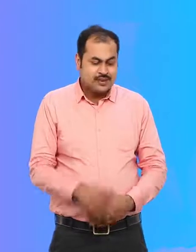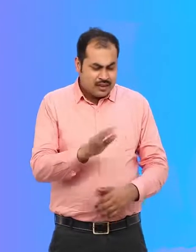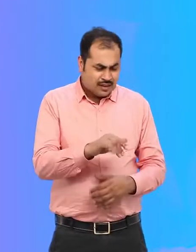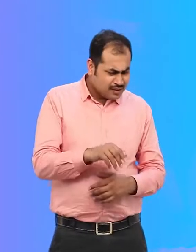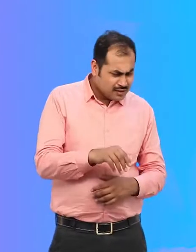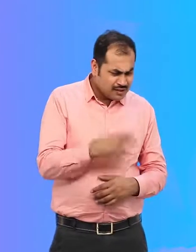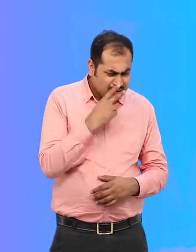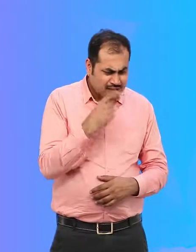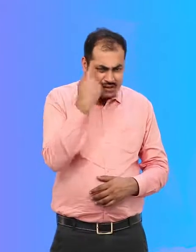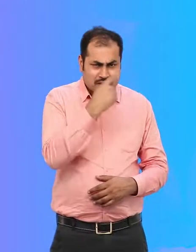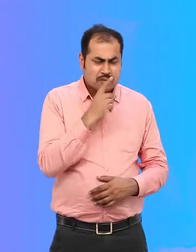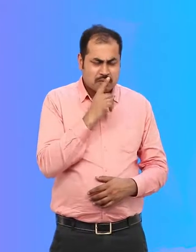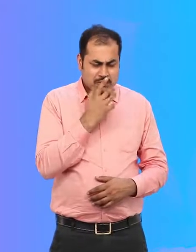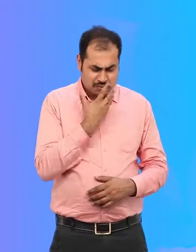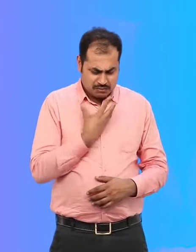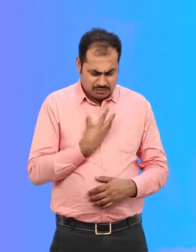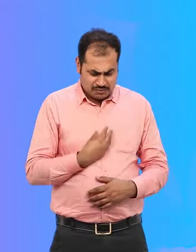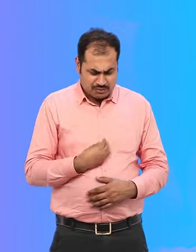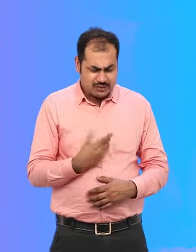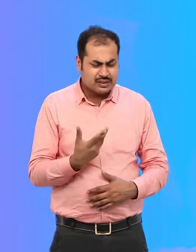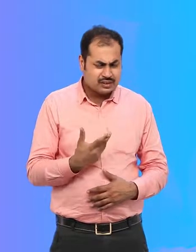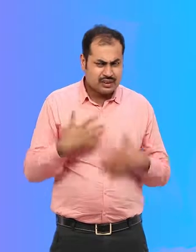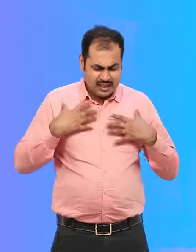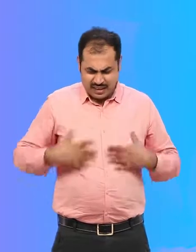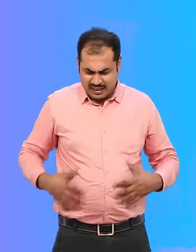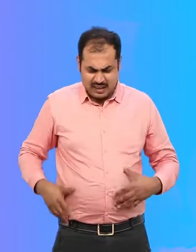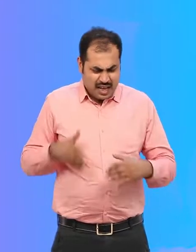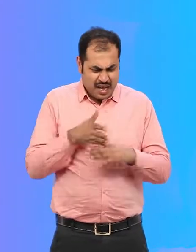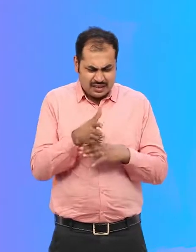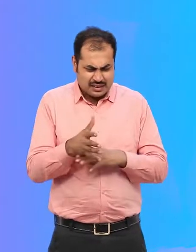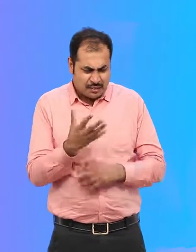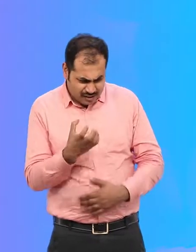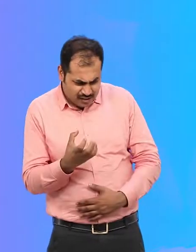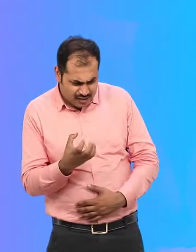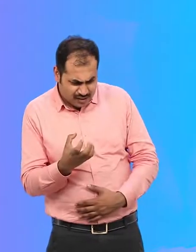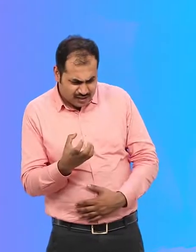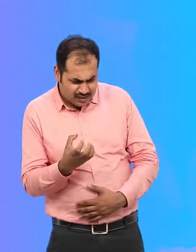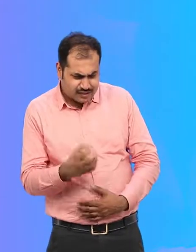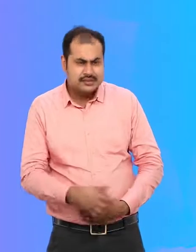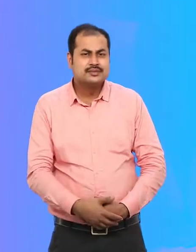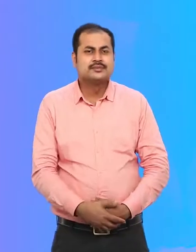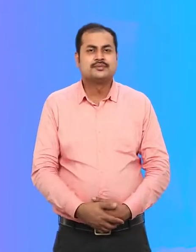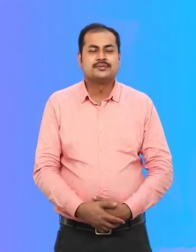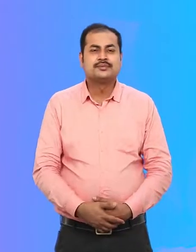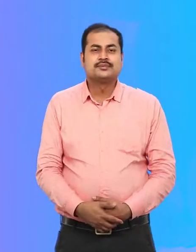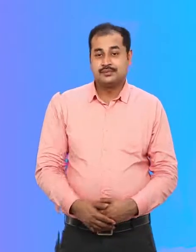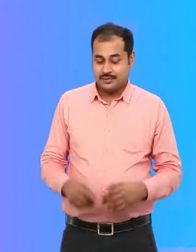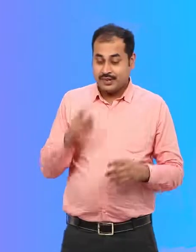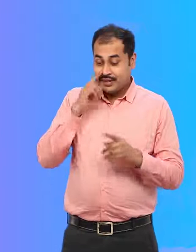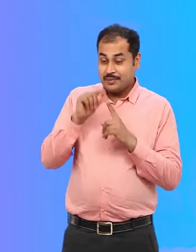में हरिप्रिया तुम तो उदास लग रही हो क्या हुआ क्या तुम्हें चोट के कारण दर्द हो रहा है प्रिया